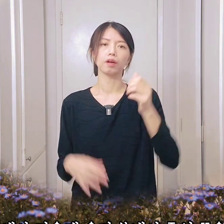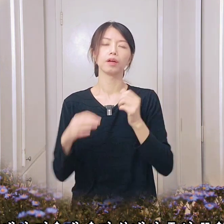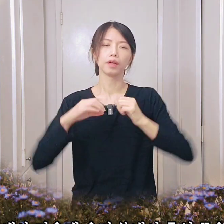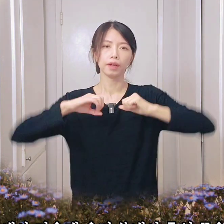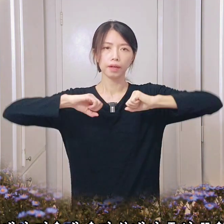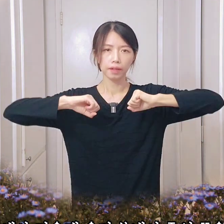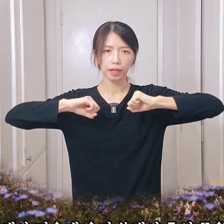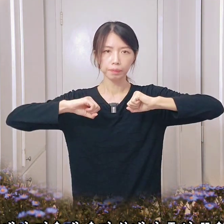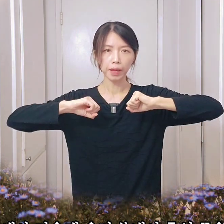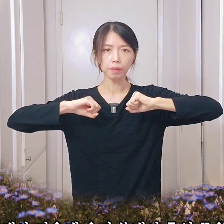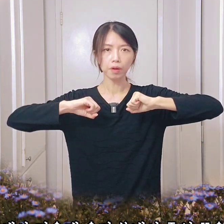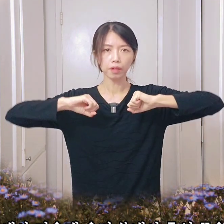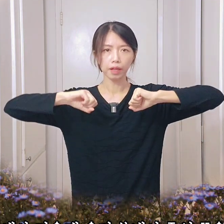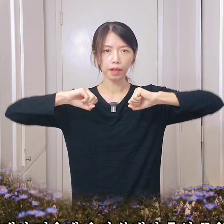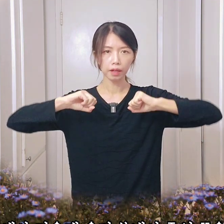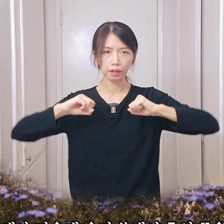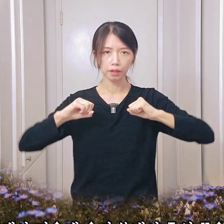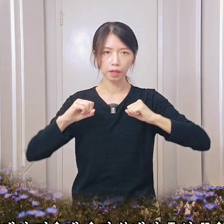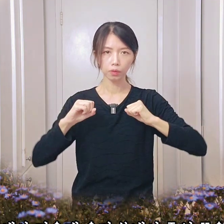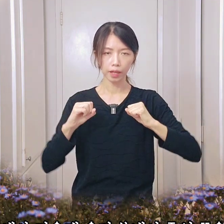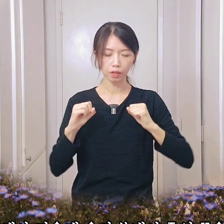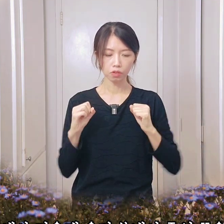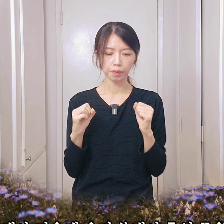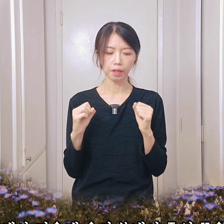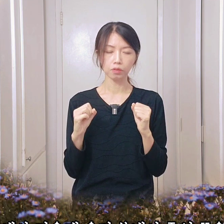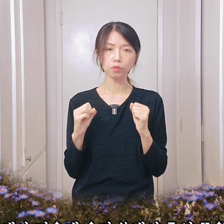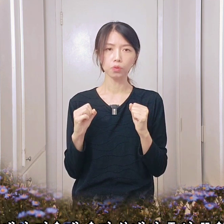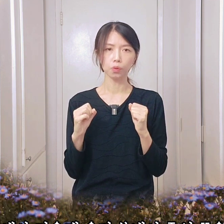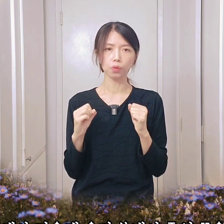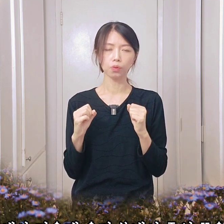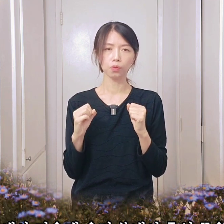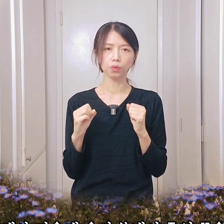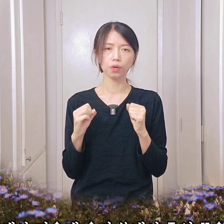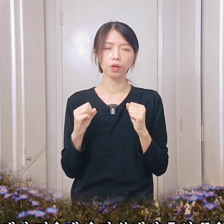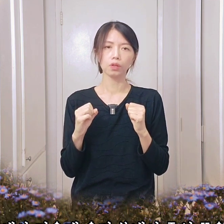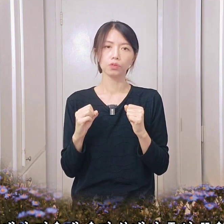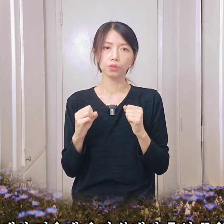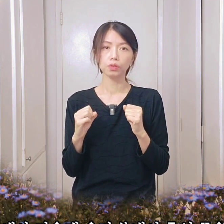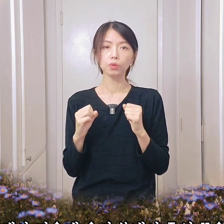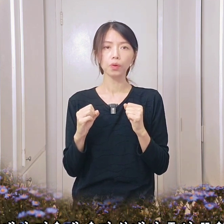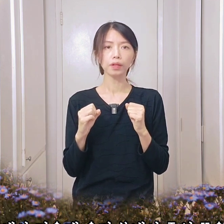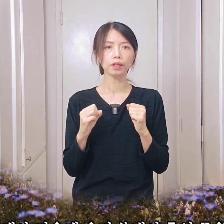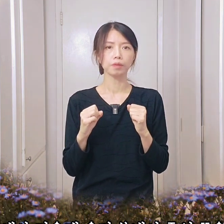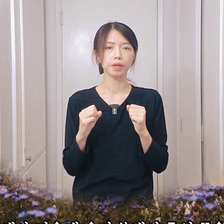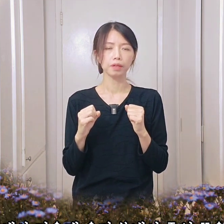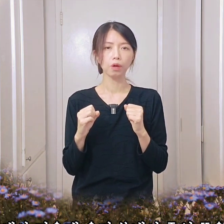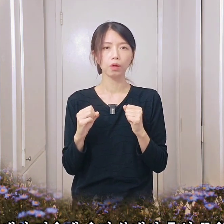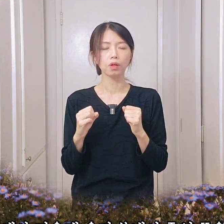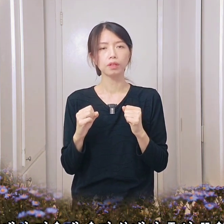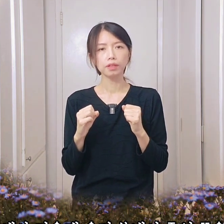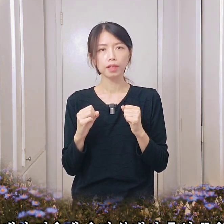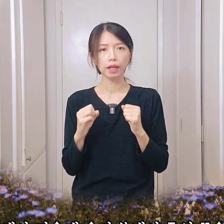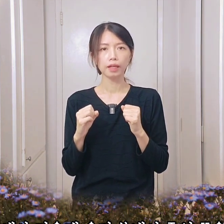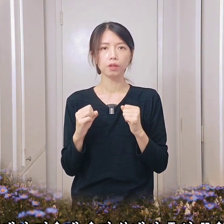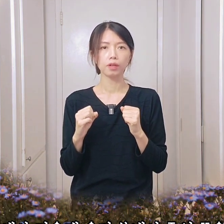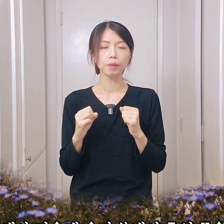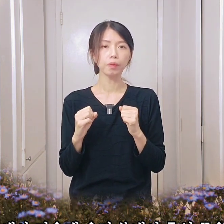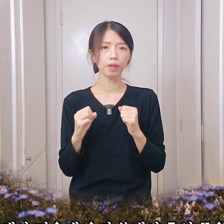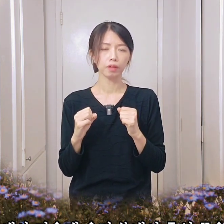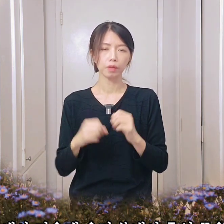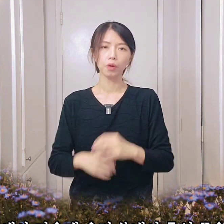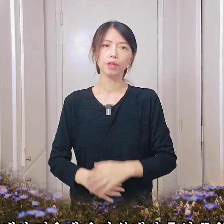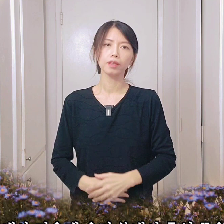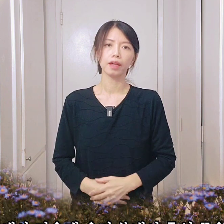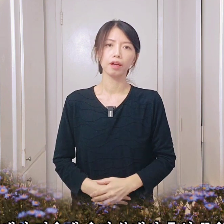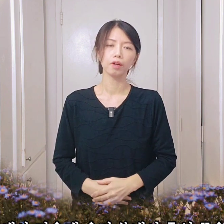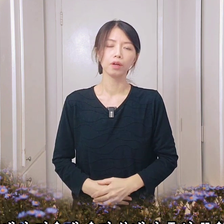사용했어요. 양팔을 벌렸다가 그대로 닫아주시면 돼요. 순종. 주를 순종한다는 의미에서 뜻을 따라서를 한 번에